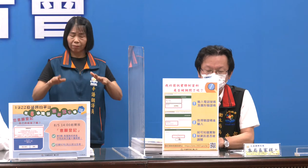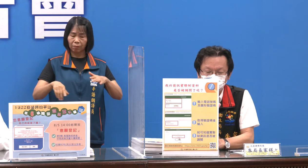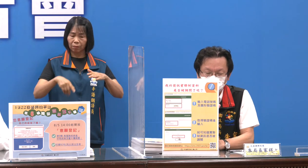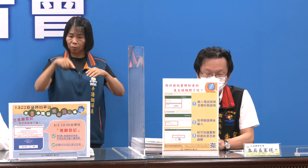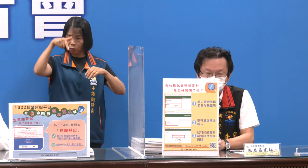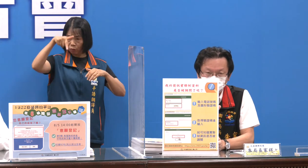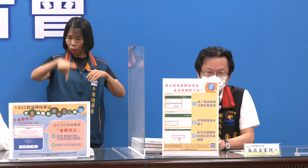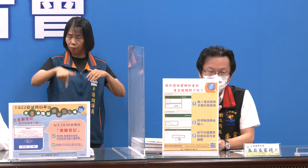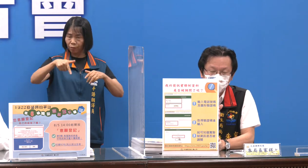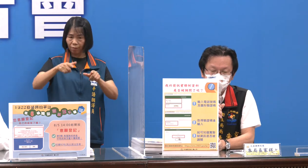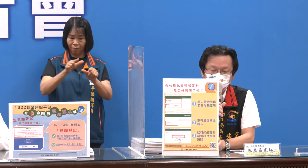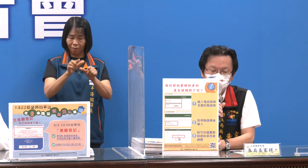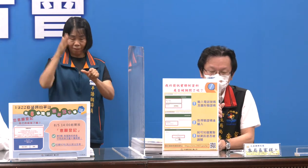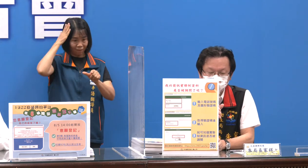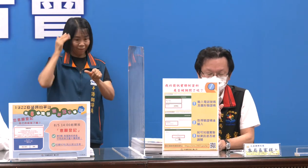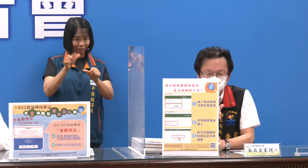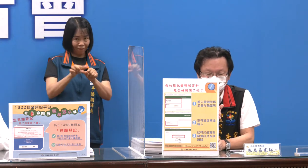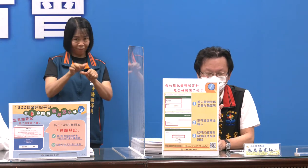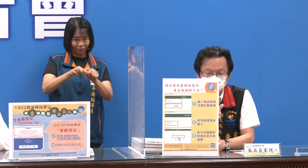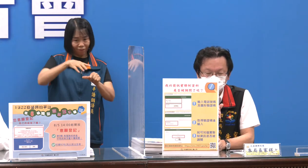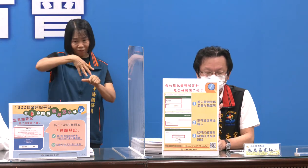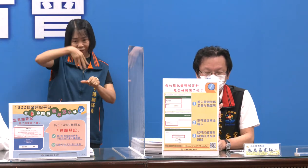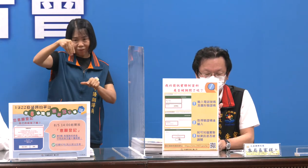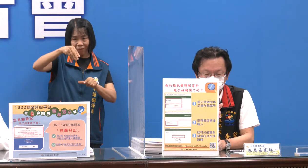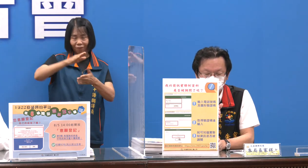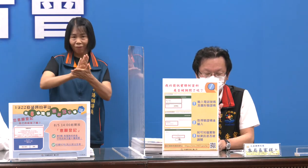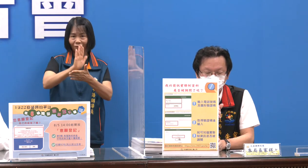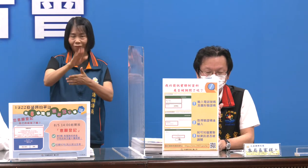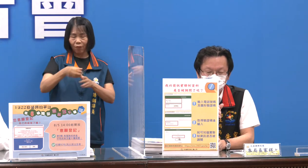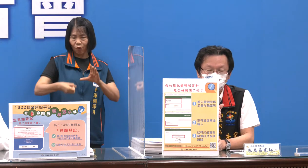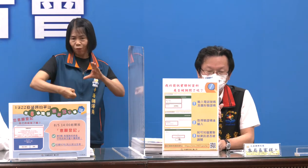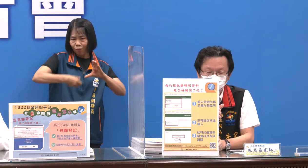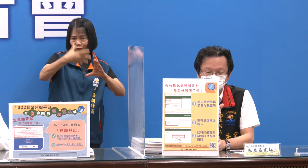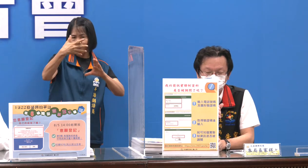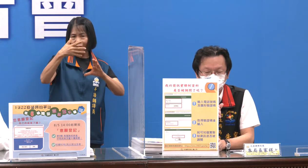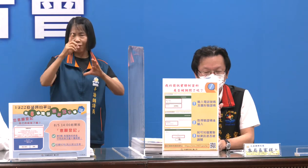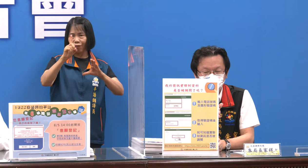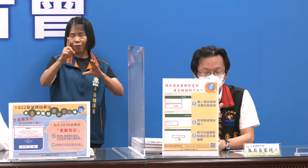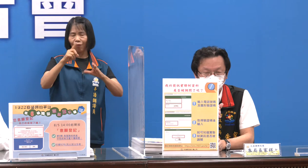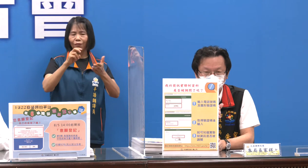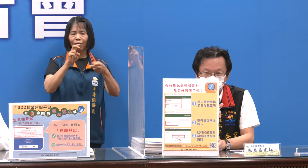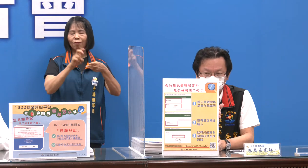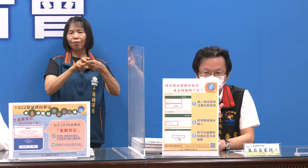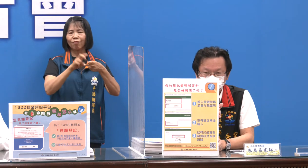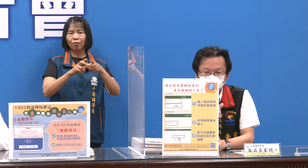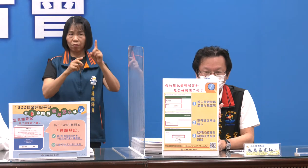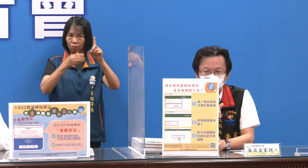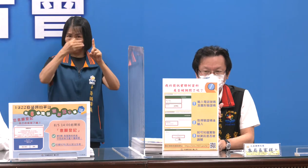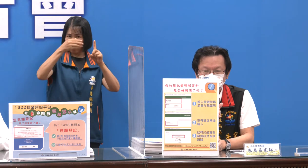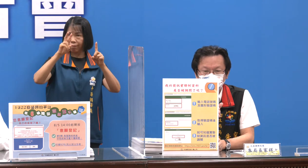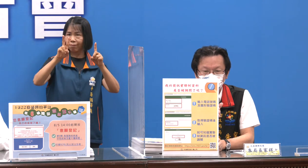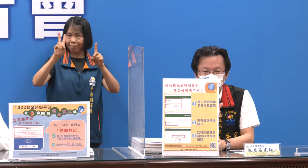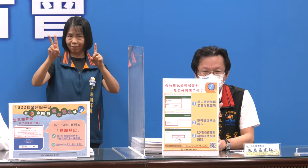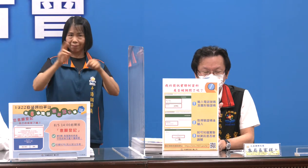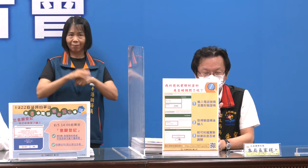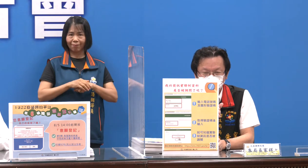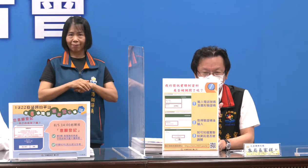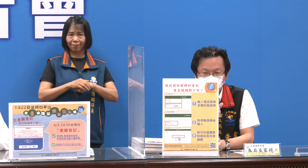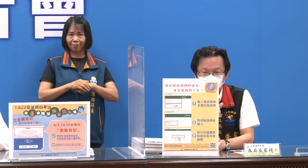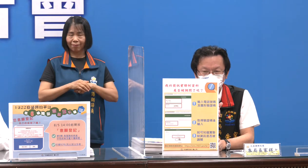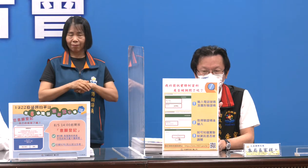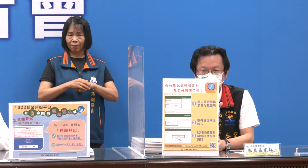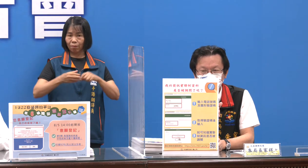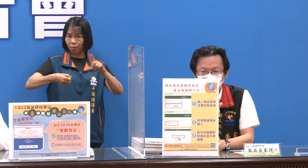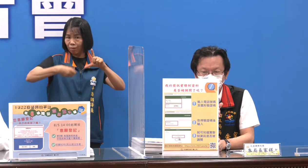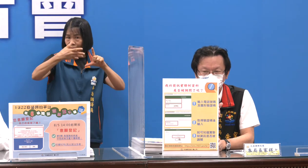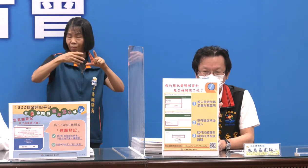面的那个 QR code， 那个 QR code 扫之后就会出现一个网址，就是1922的网址，那1922网址出现之